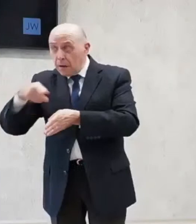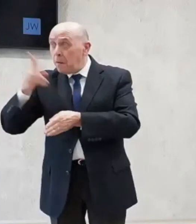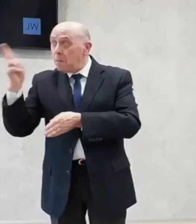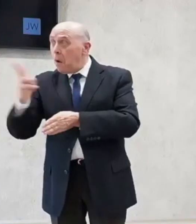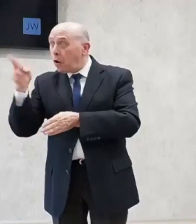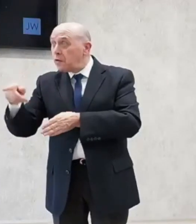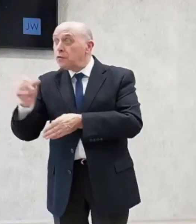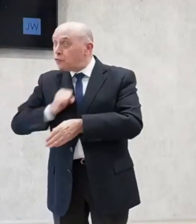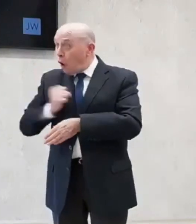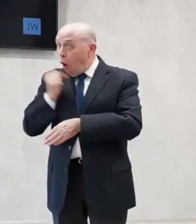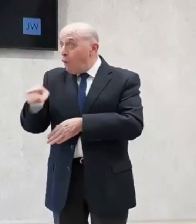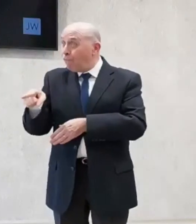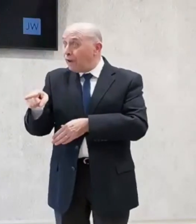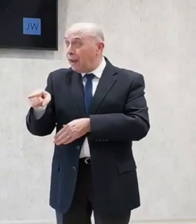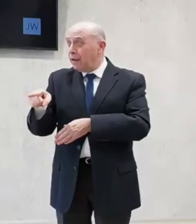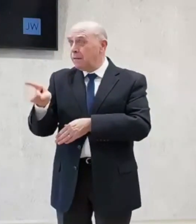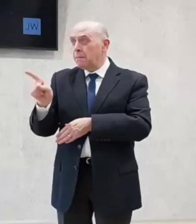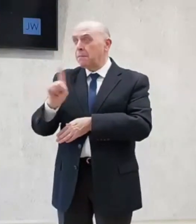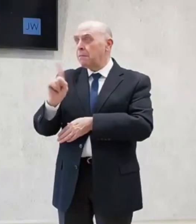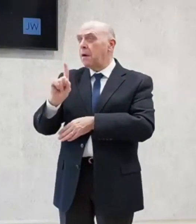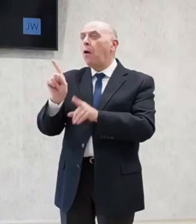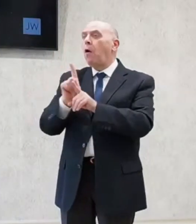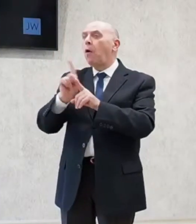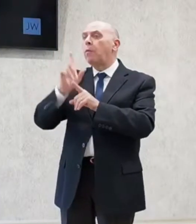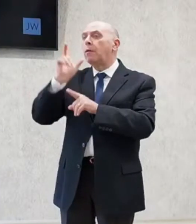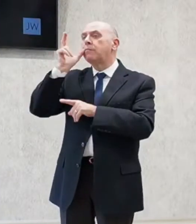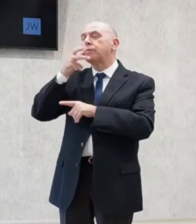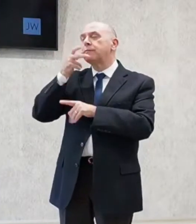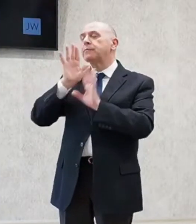fosse addormentata in un profondo sonno